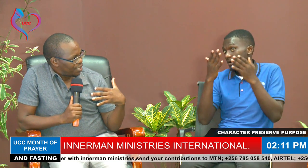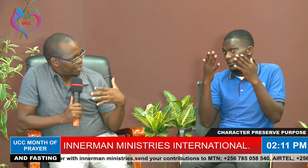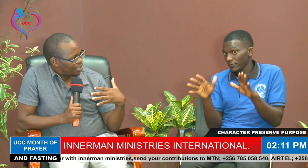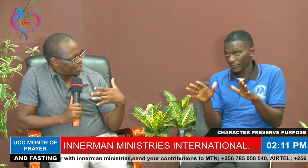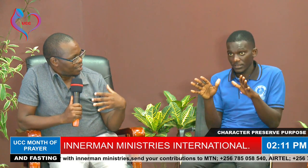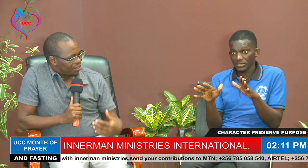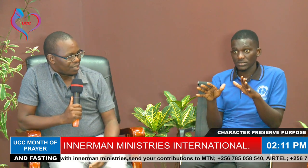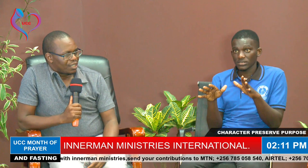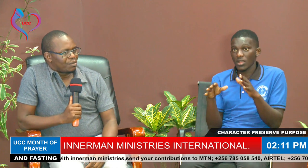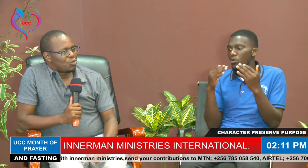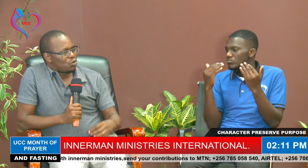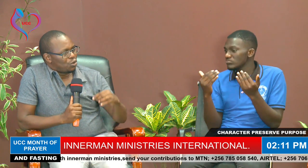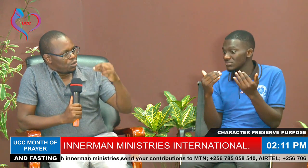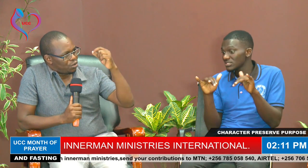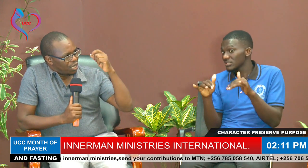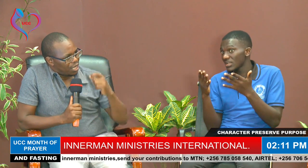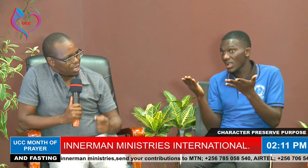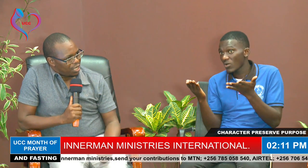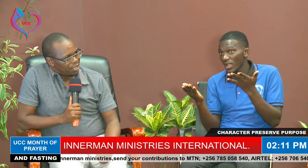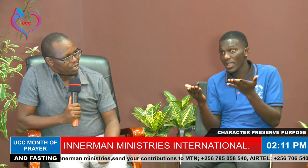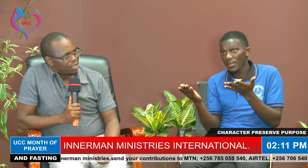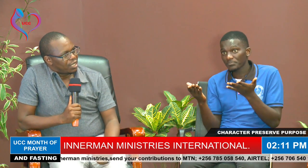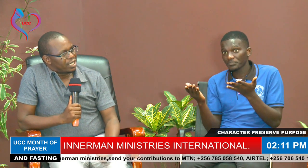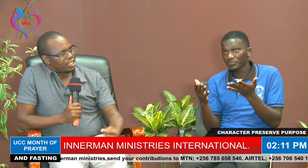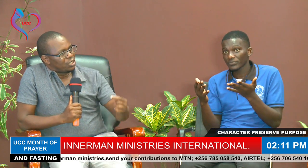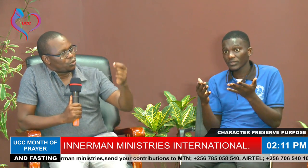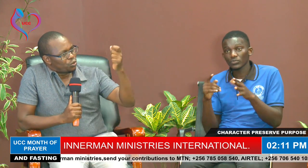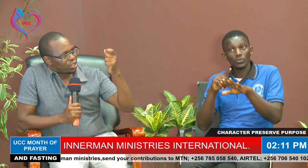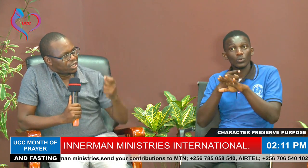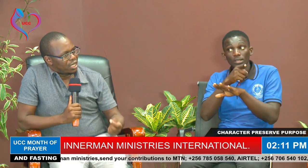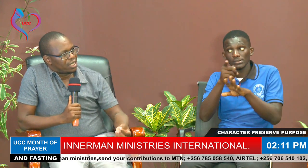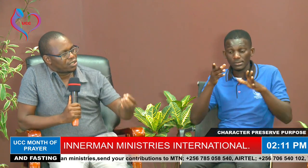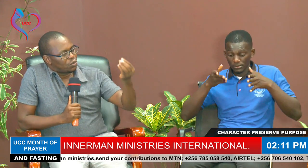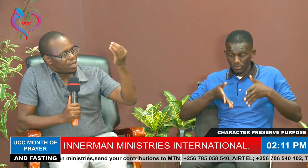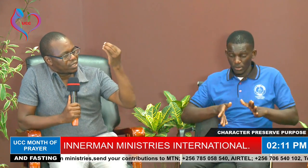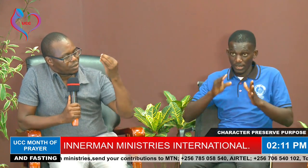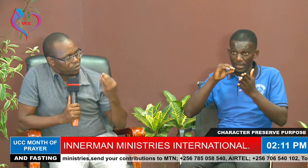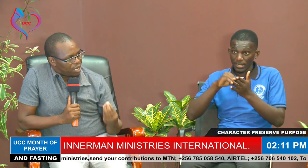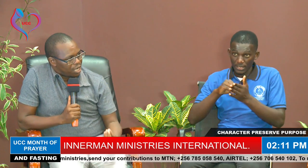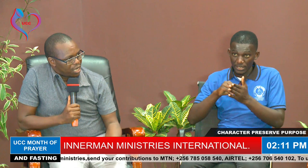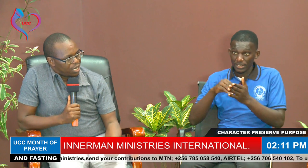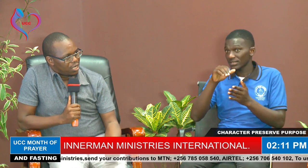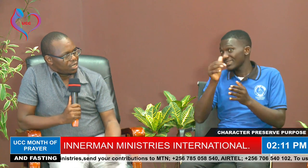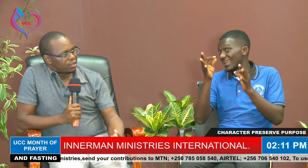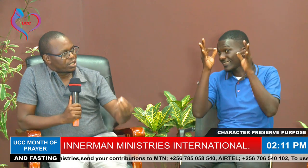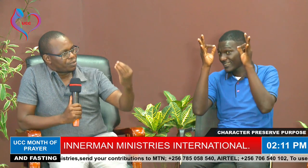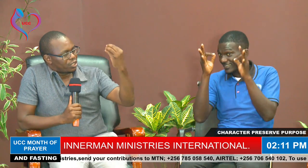Where do I belong according to 1 Corinthians 6:9? Bw'olokoka, ekintu ekiddako ekikubanjibwa, chapter